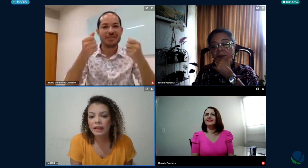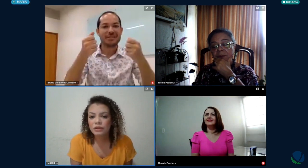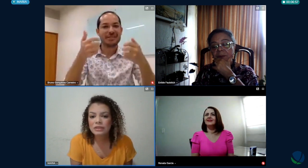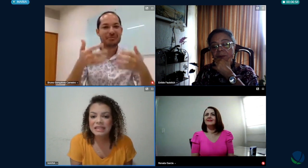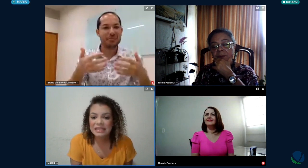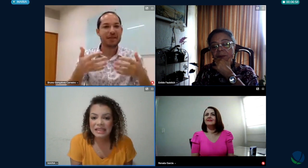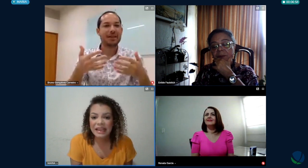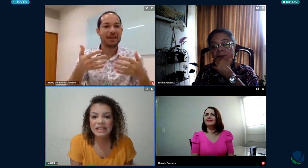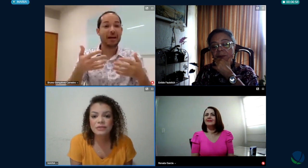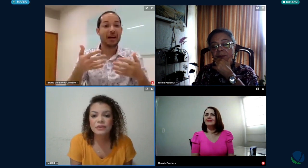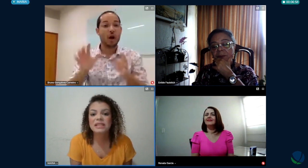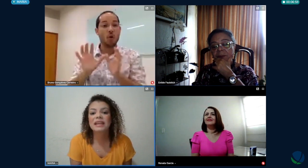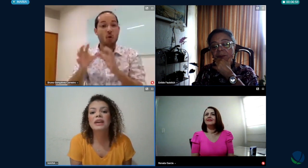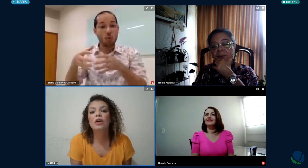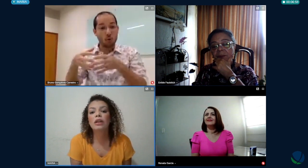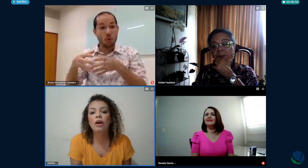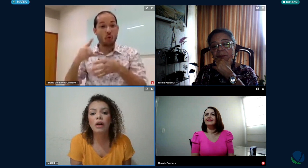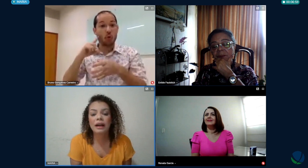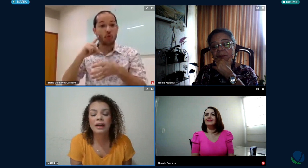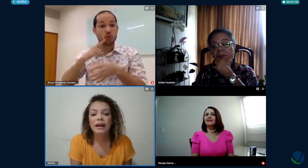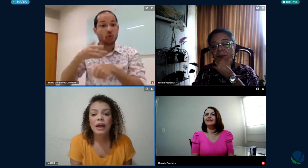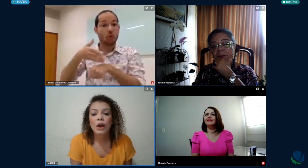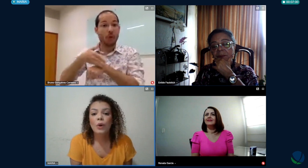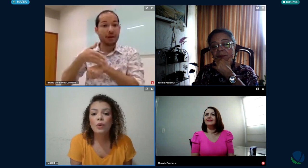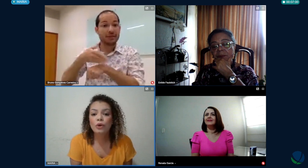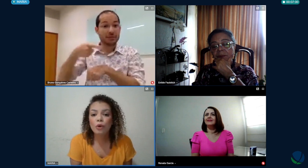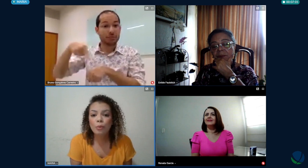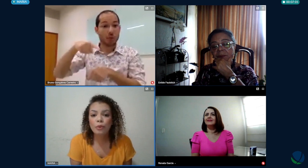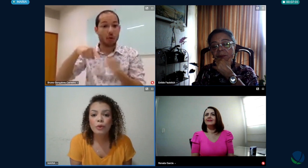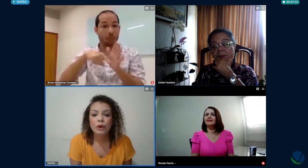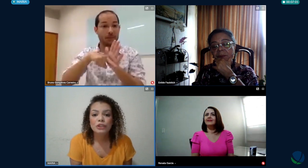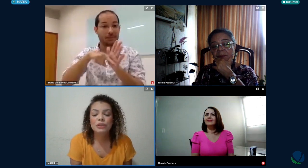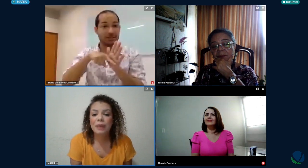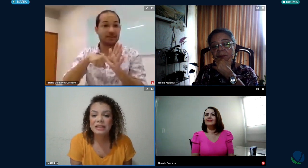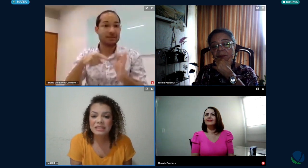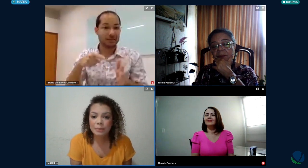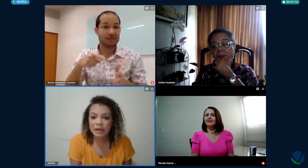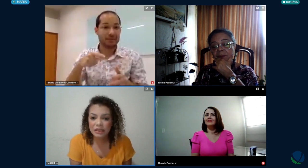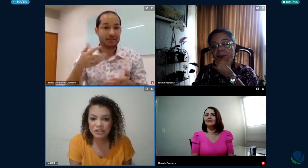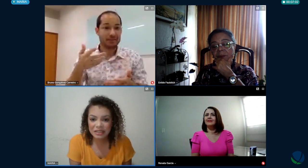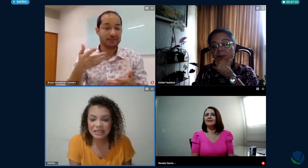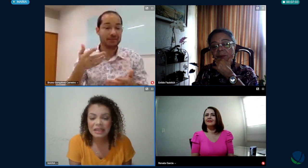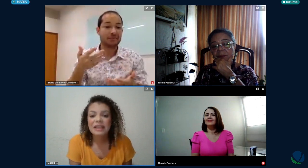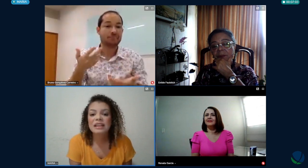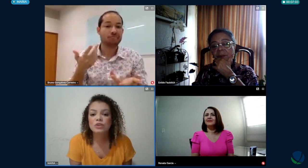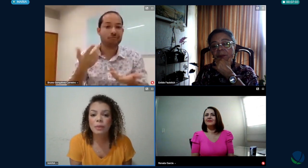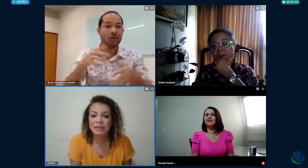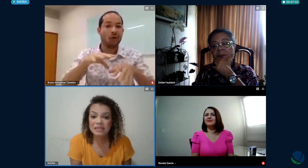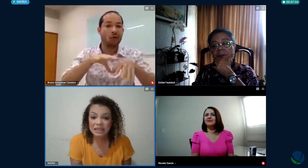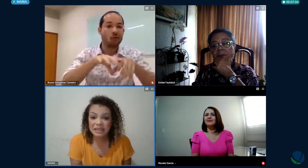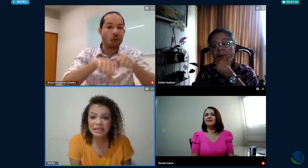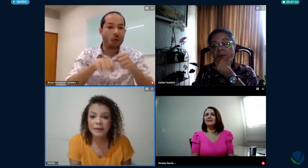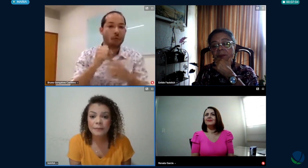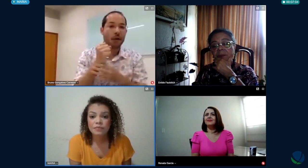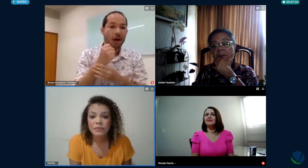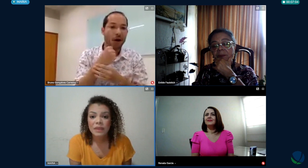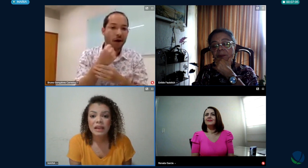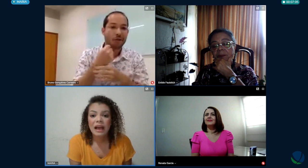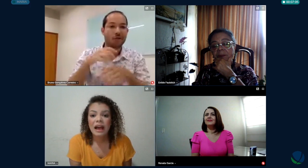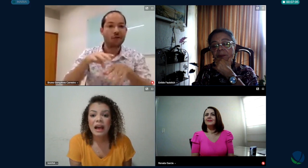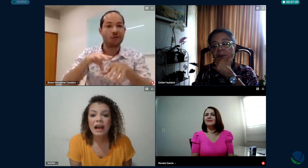No quadro 16, você coloca o grupo de participantes da sua